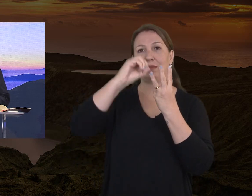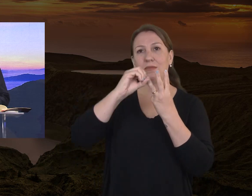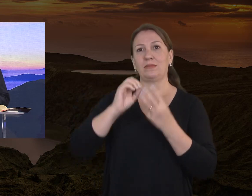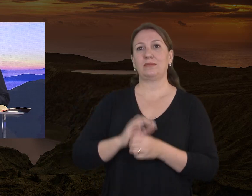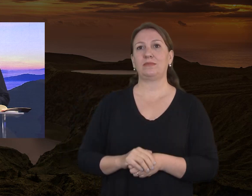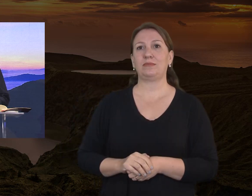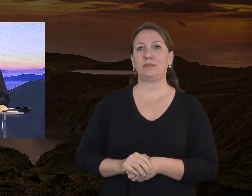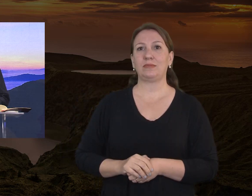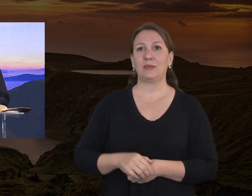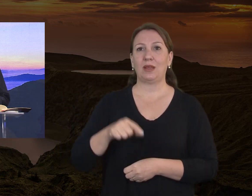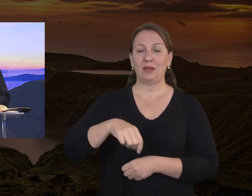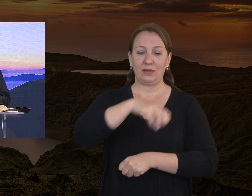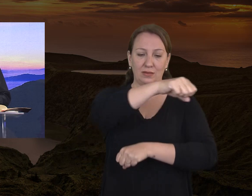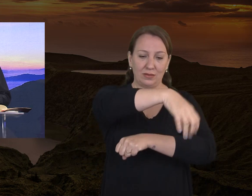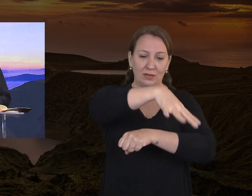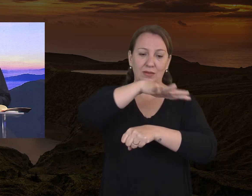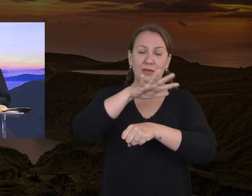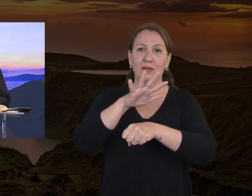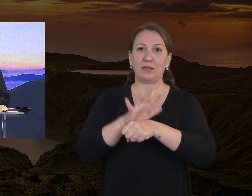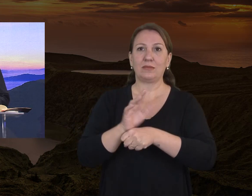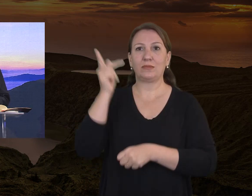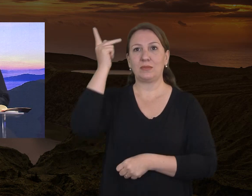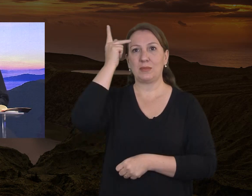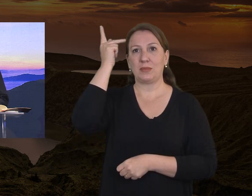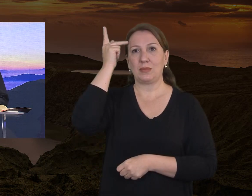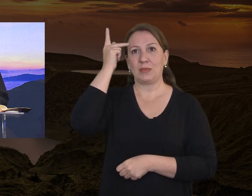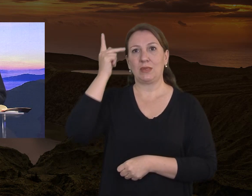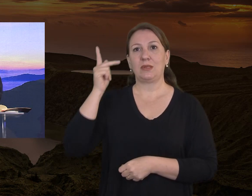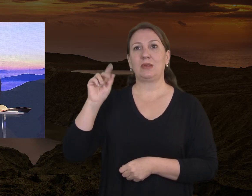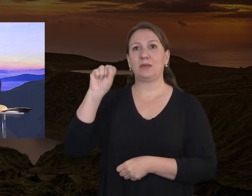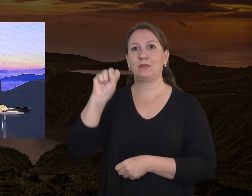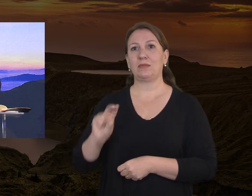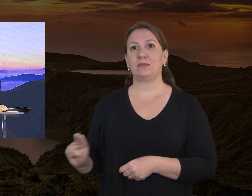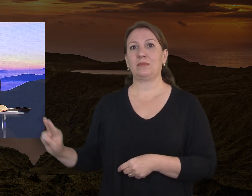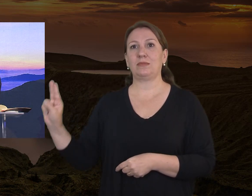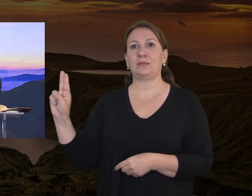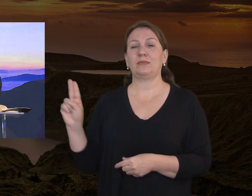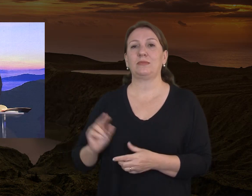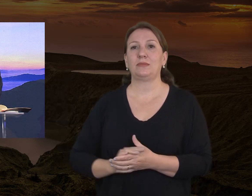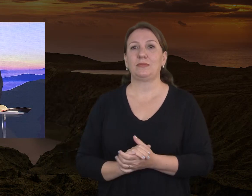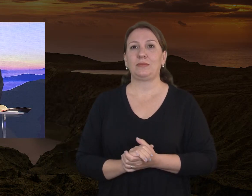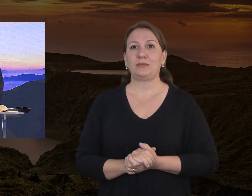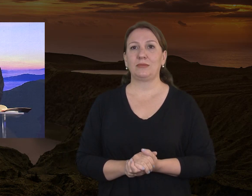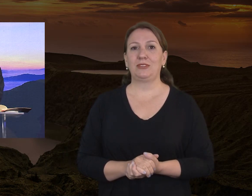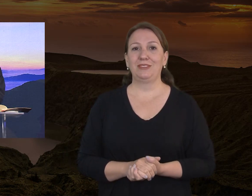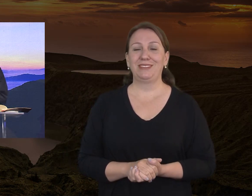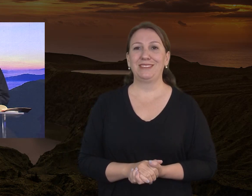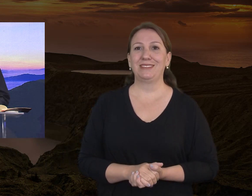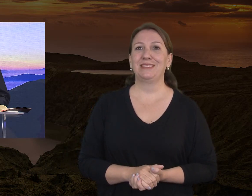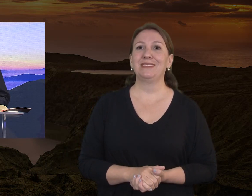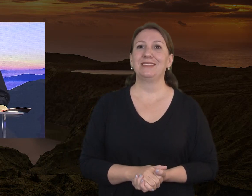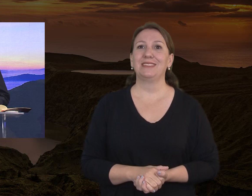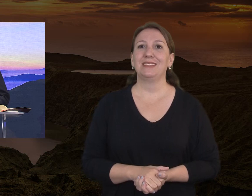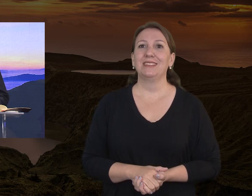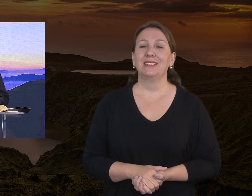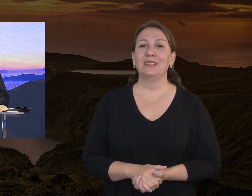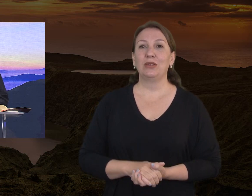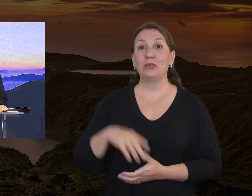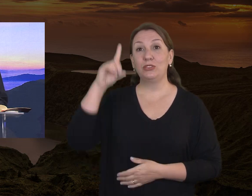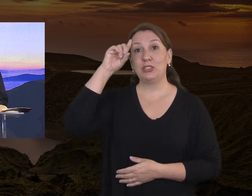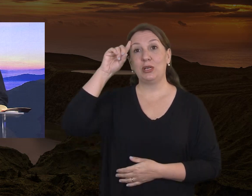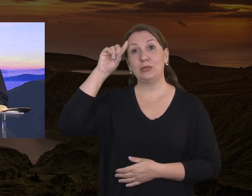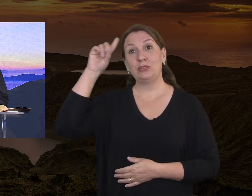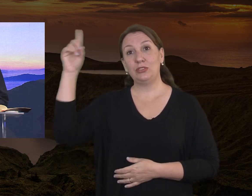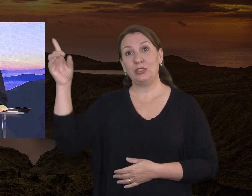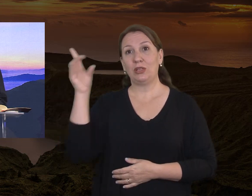Estância Árvore da Vida, Sumaré, São Paulo. E mais uma vez lembrando que hoje é o dia do